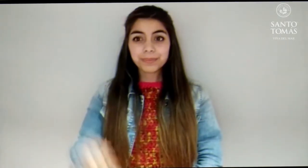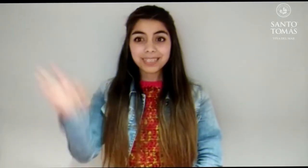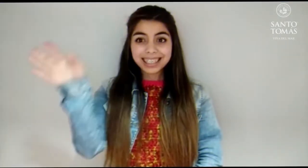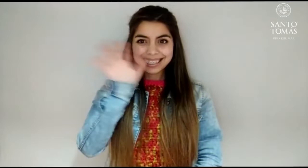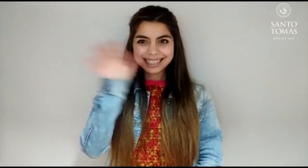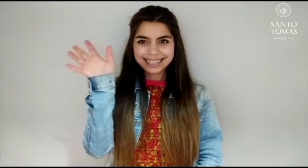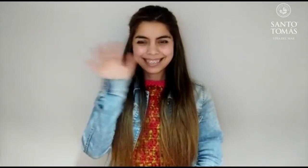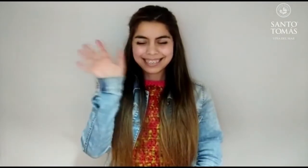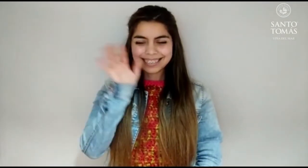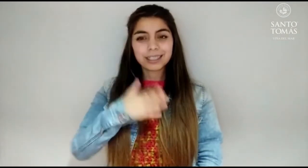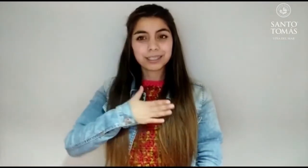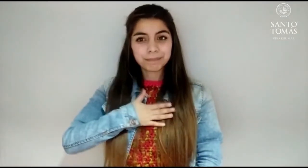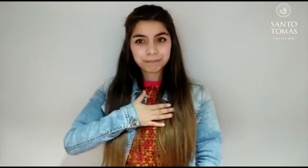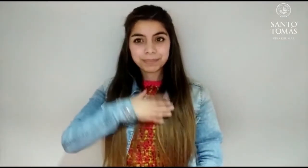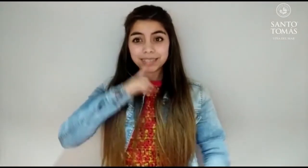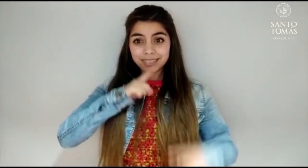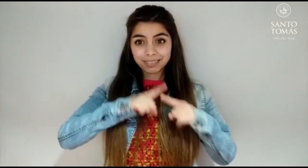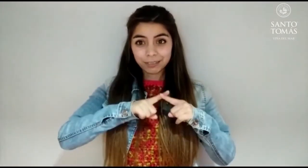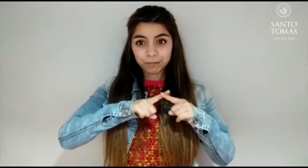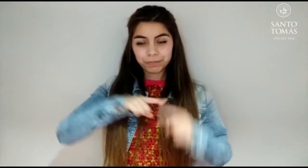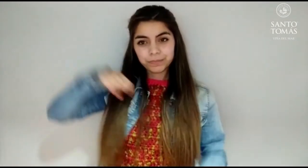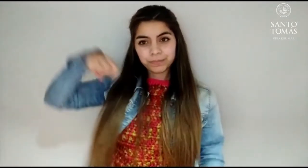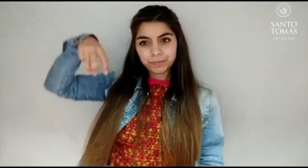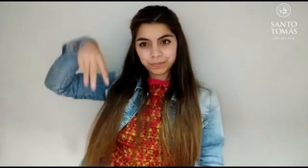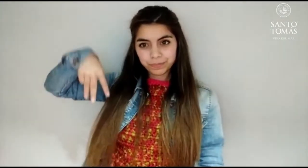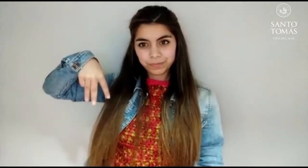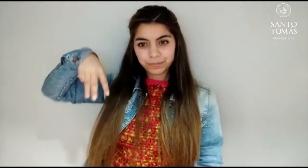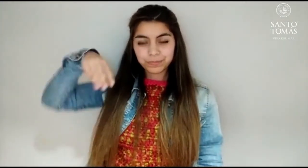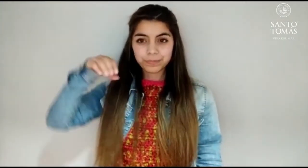Hola, mi nombre es